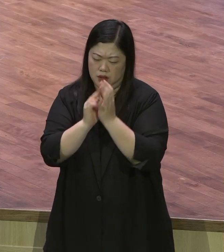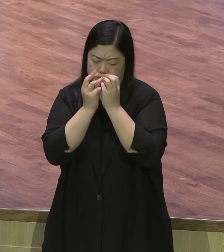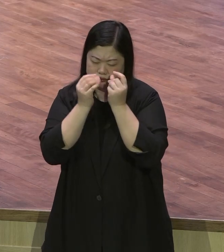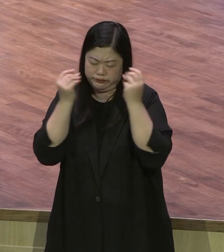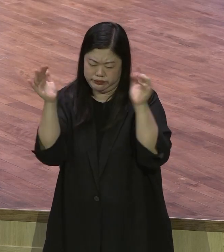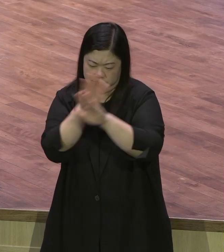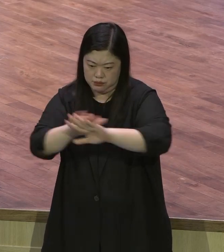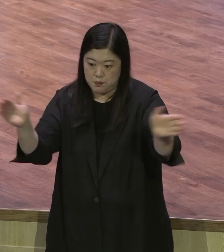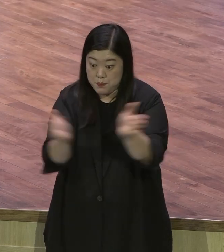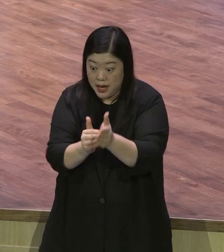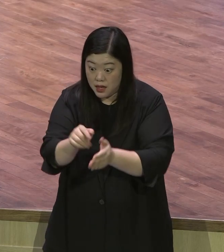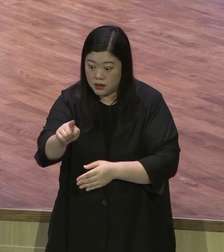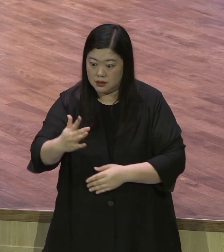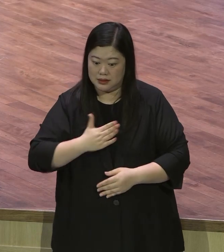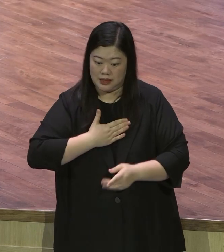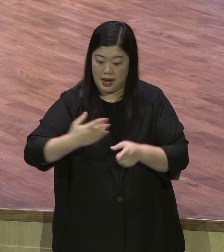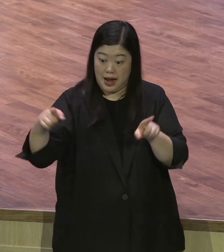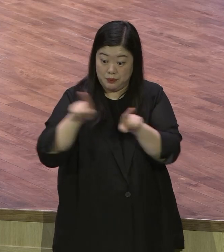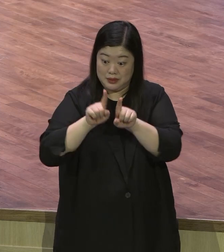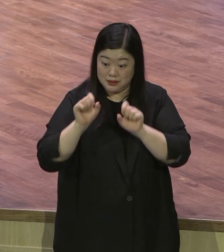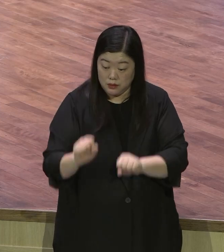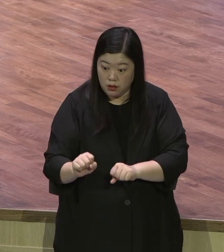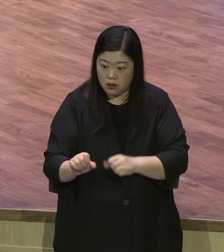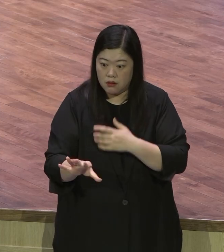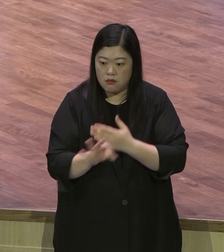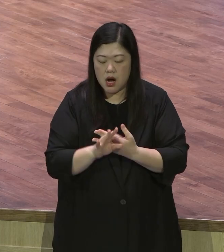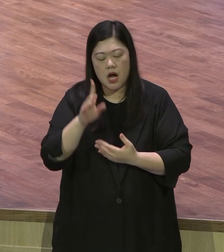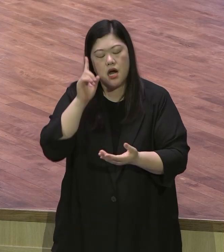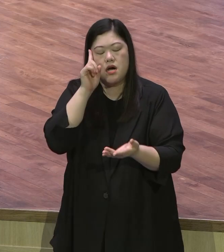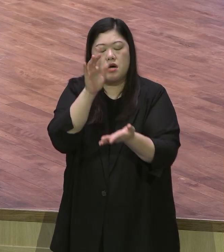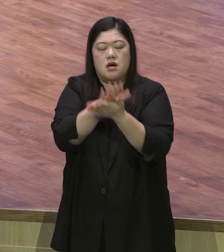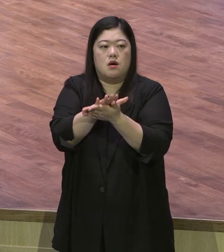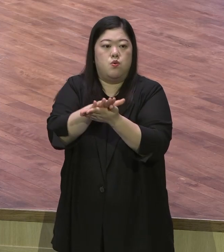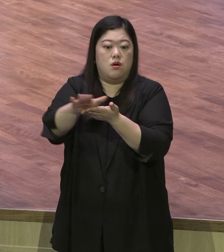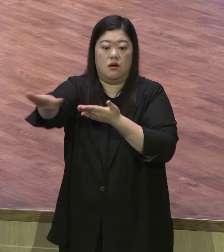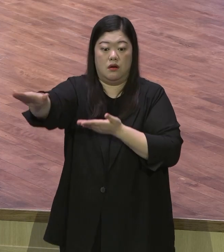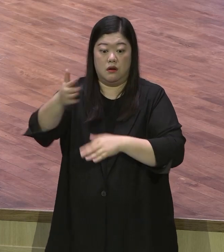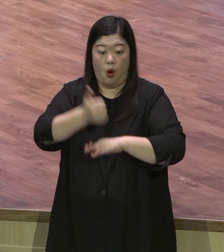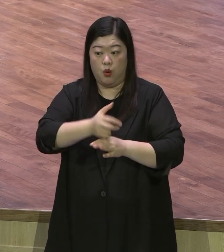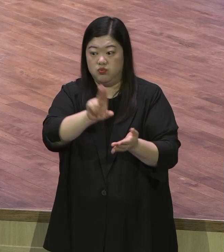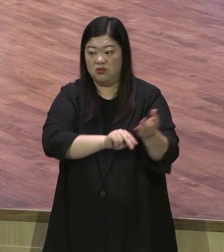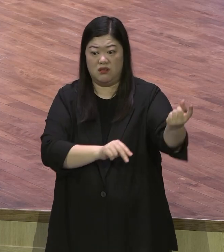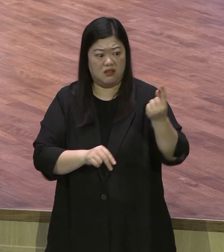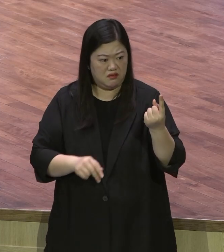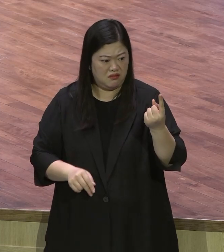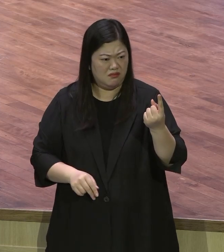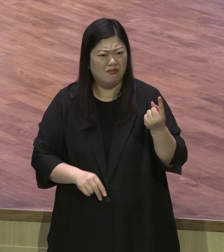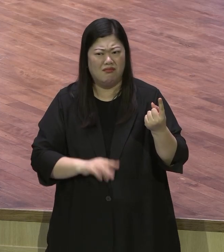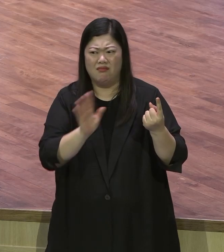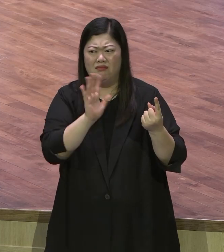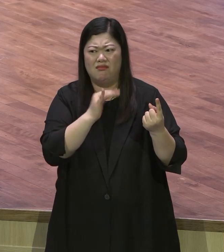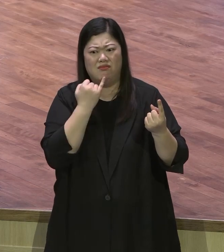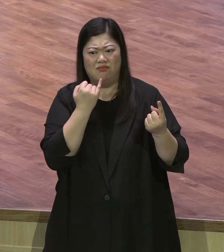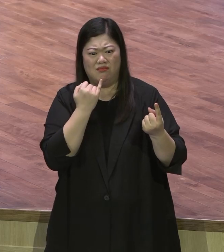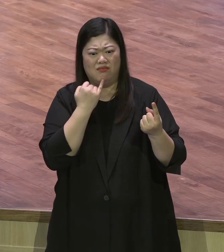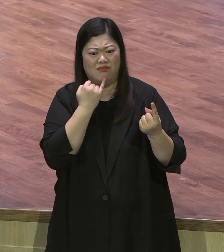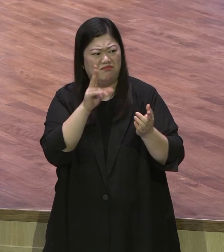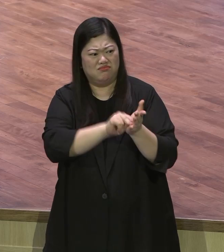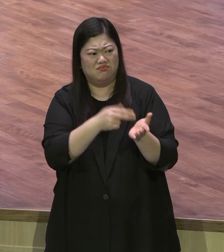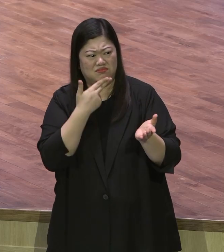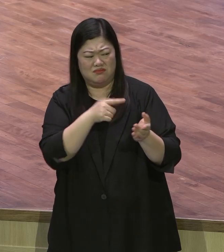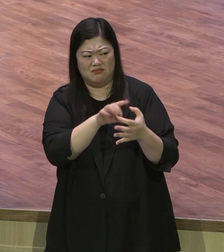알고 살면 끝난다니까요. 문제 없어요. 문제와도 상관없어. 문제가 문제 아니야.